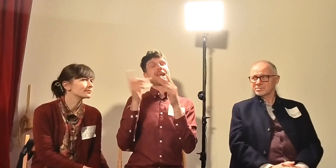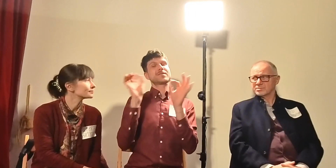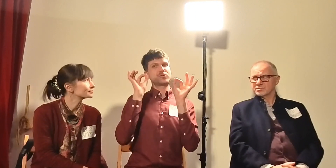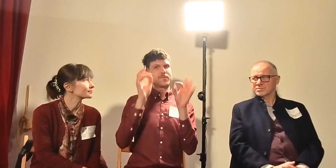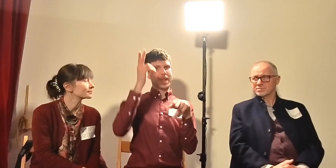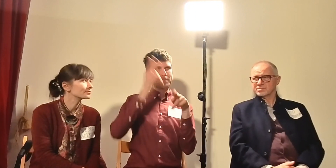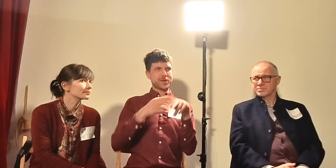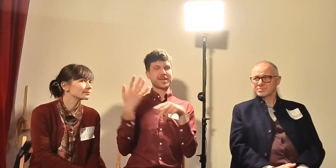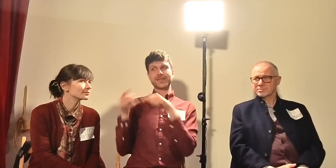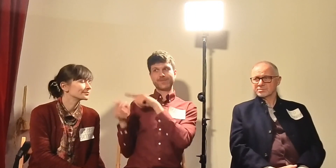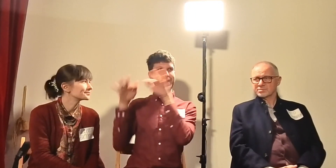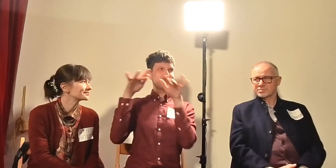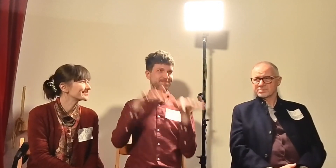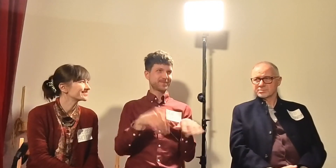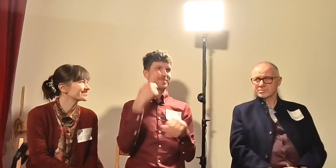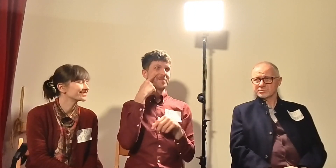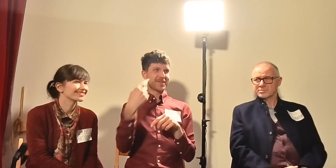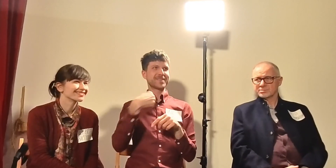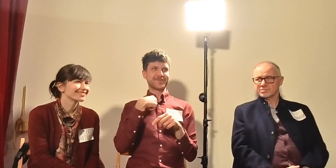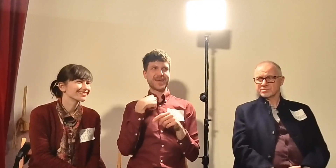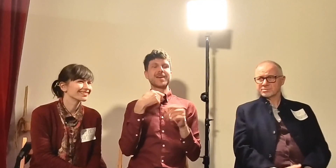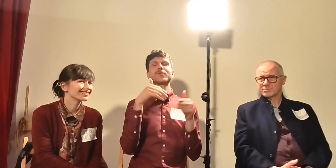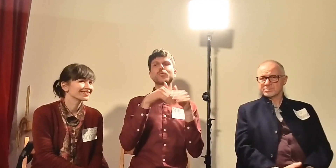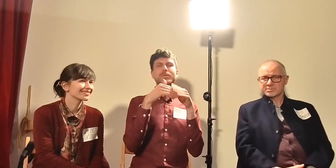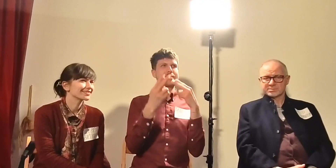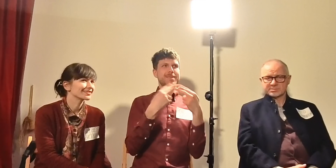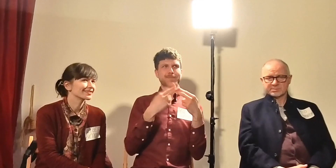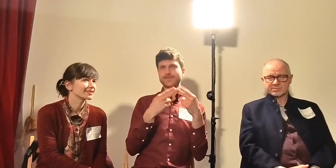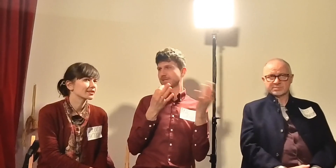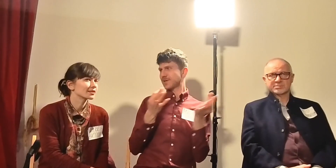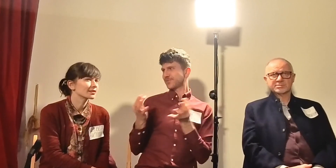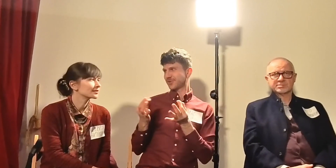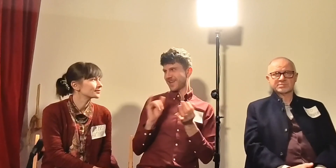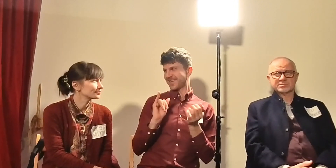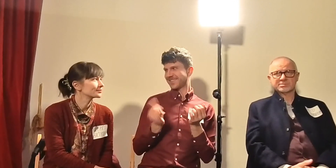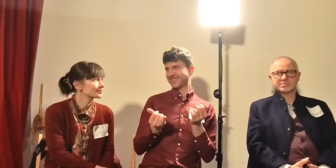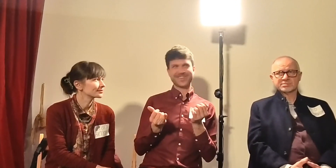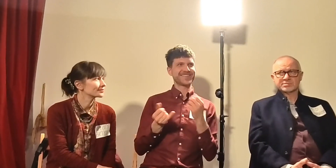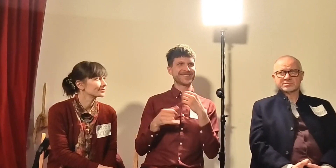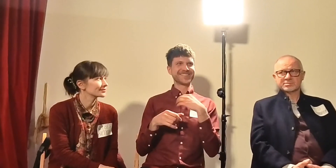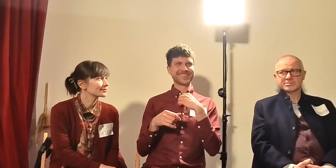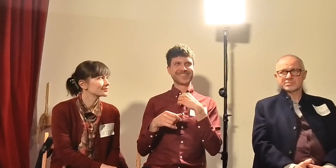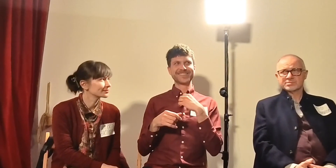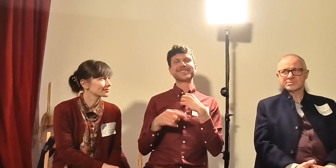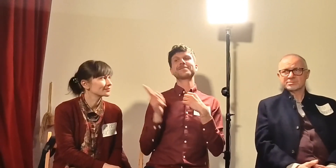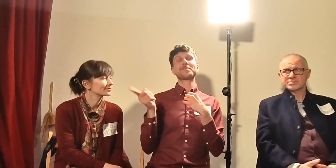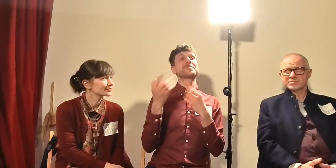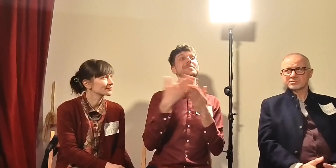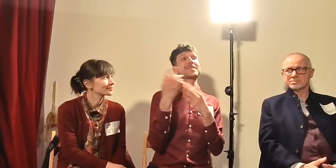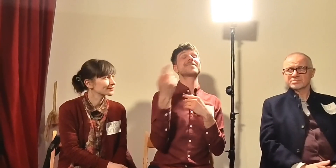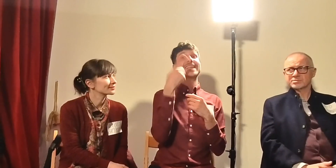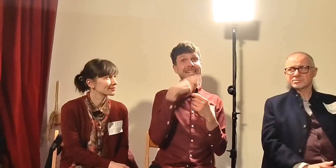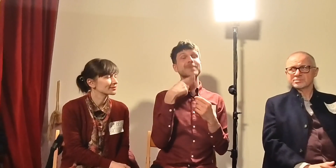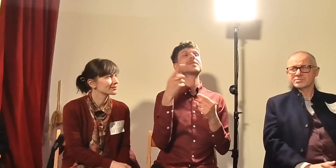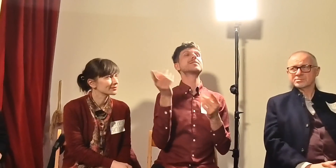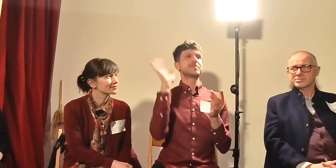2015, tak vlastně takhle říká za sebou. Naposledy vlastně jsme tady byli s Bibi, která se tam přišla podívat, je to tam, takže